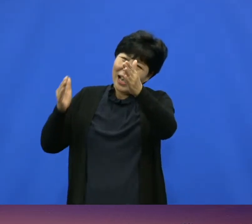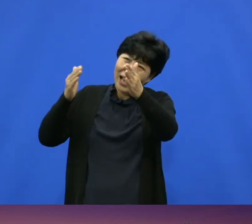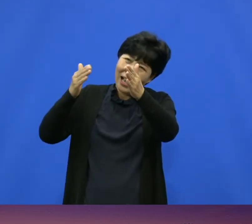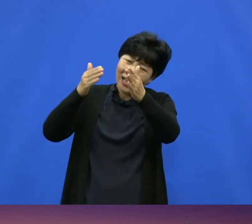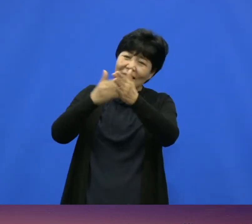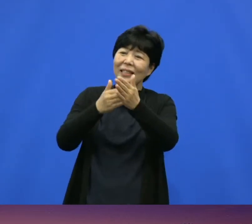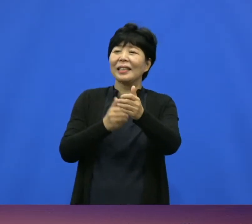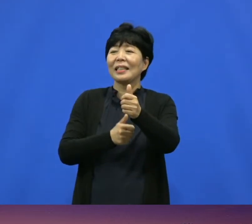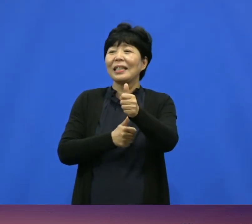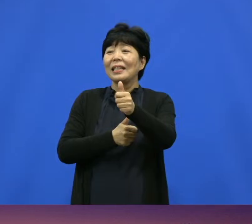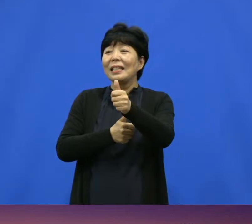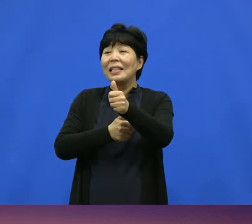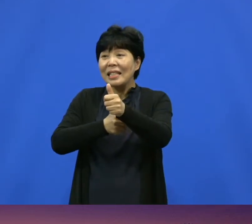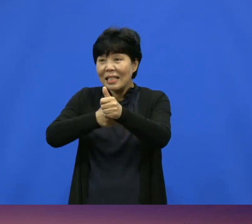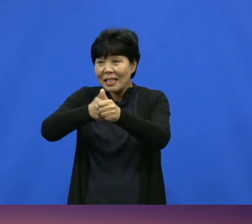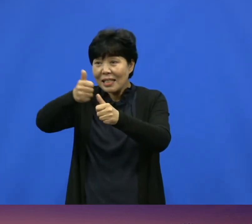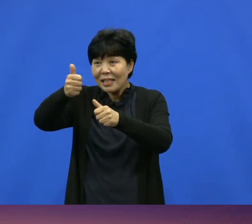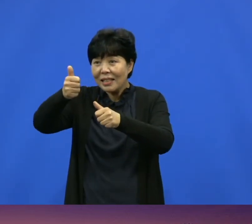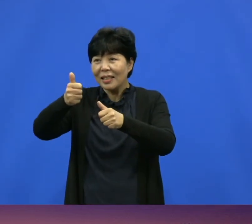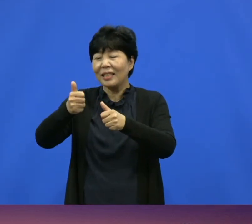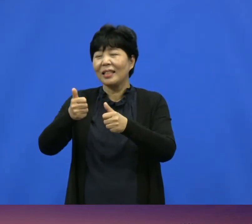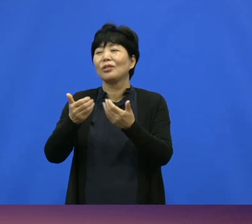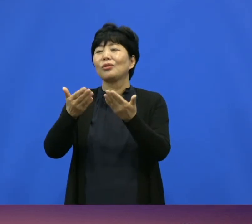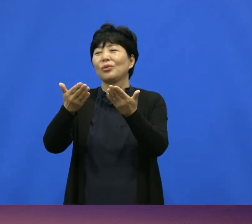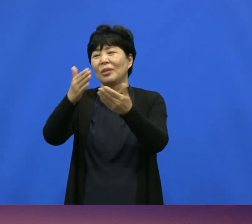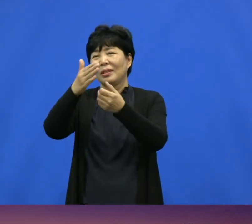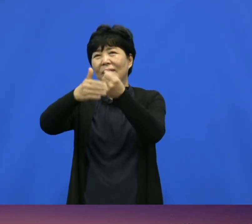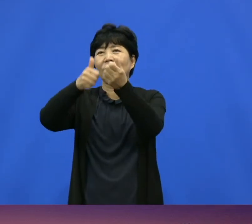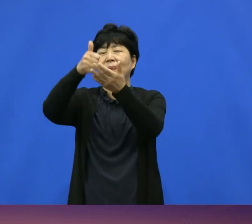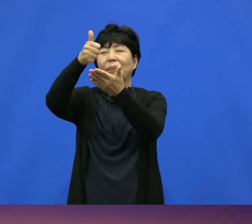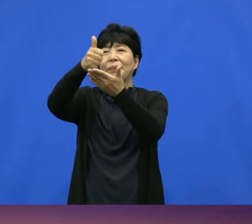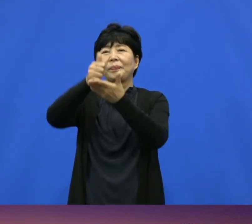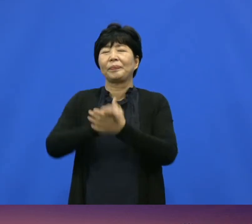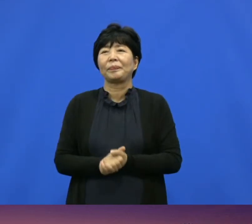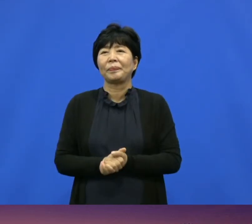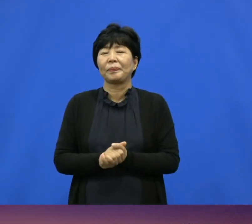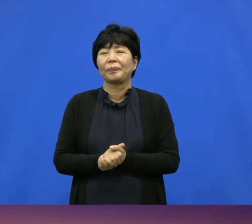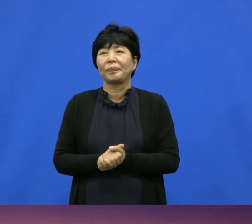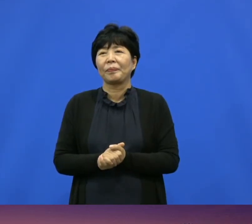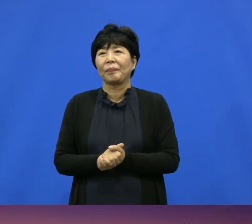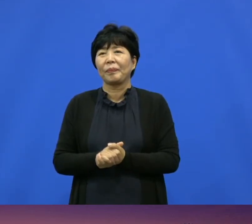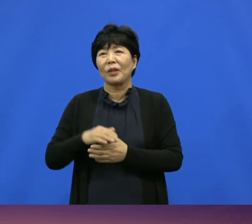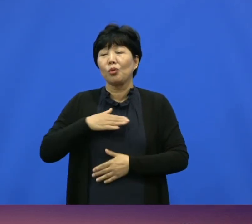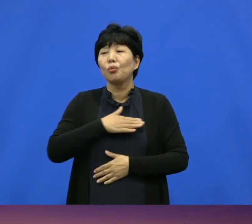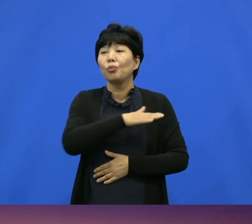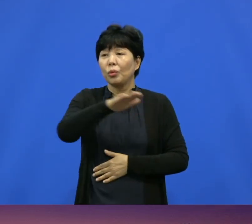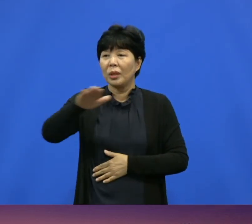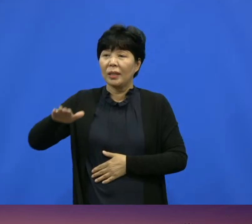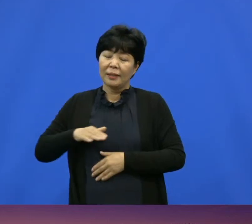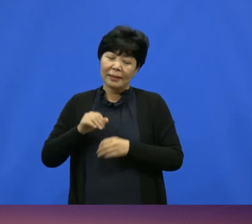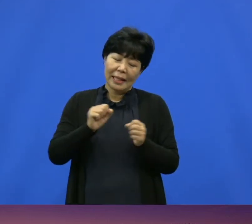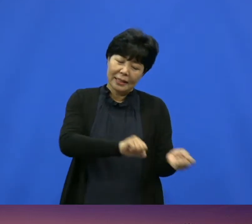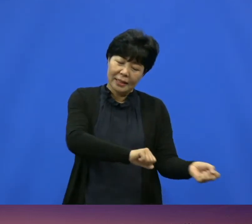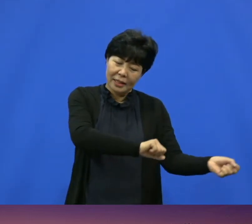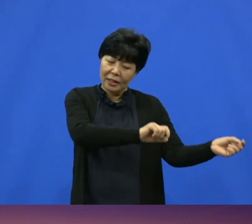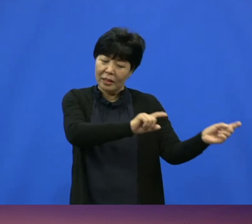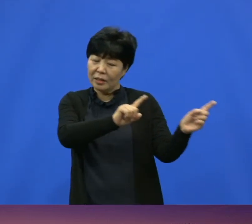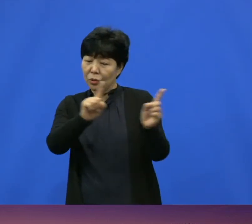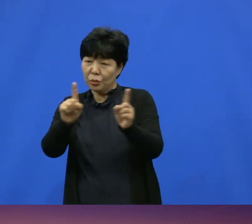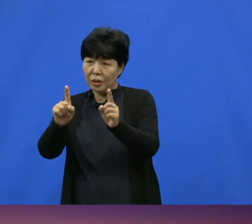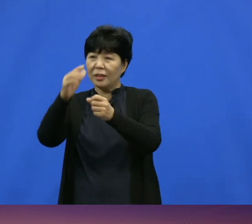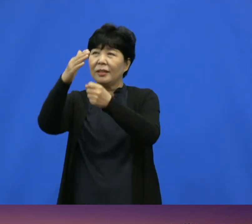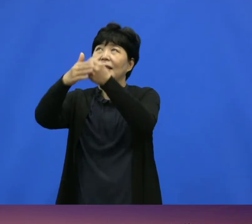우리를 붙들어 주시기고야 마시는 하나님. 하나님은 우리를 다시 일으켜 세워주시는